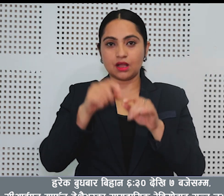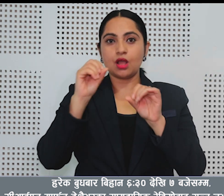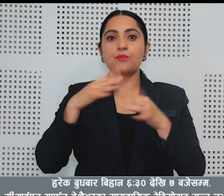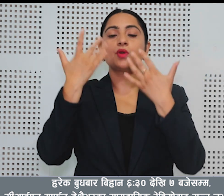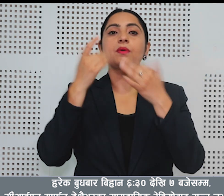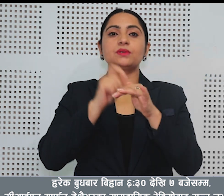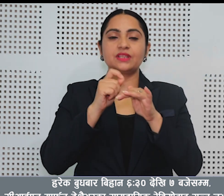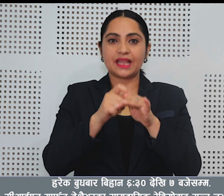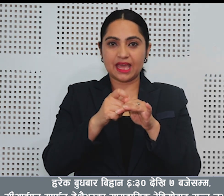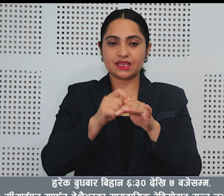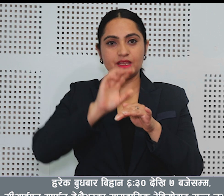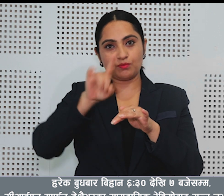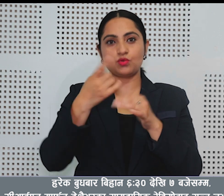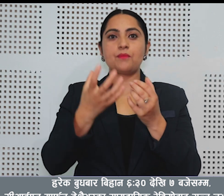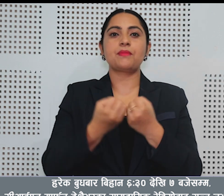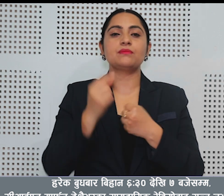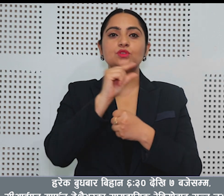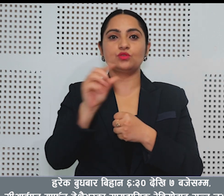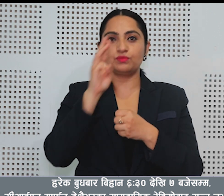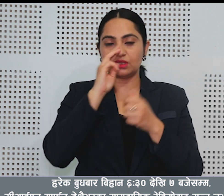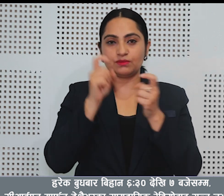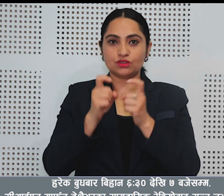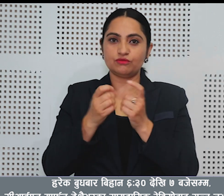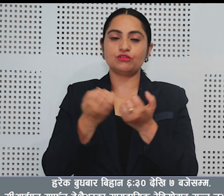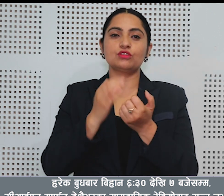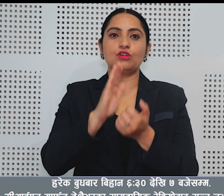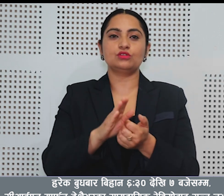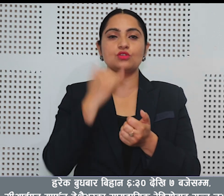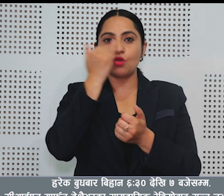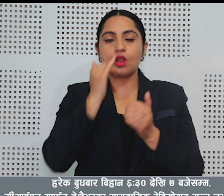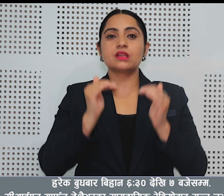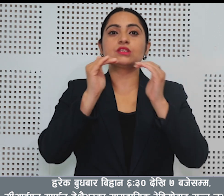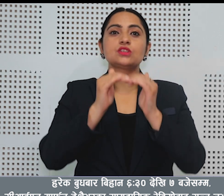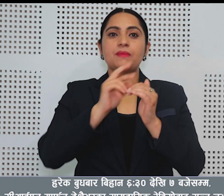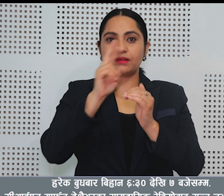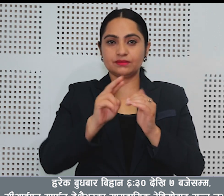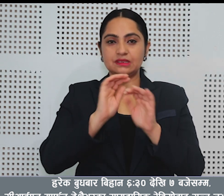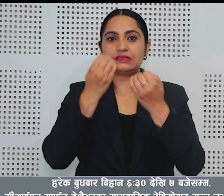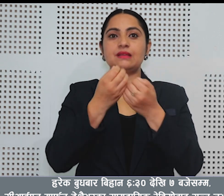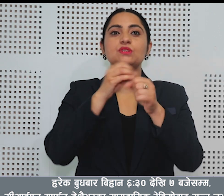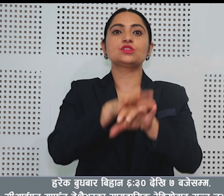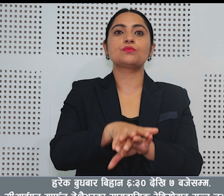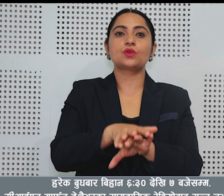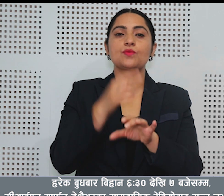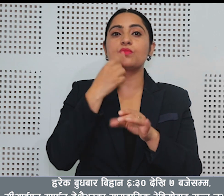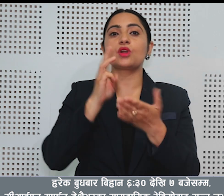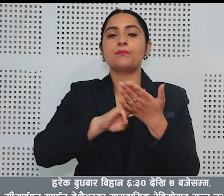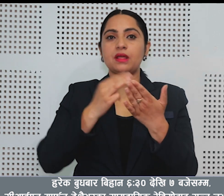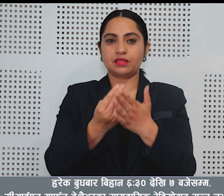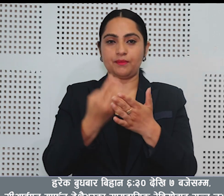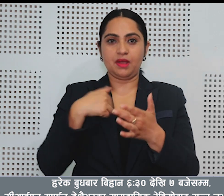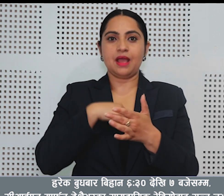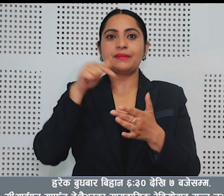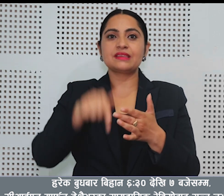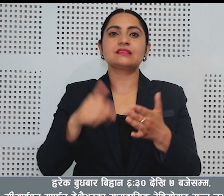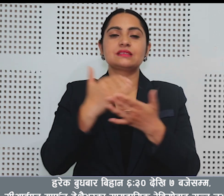तयारी, प्रतिक्रिया र पुनः प्राप्तिको बारेमा छलफल गर्नेछौँ। लैंगिक समानता र सामाजिक समावेशीकरण दृष्टिकोण भन्नाले